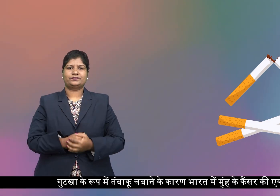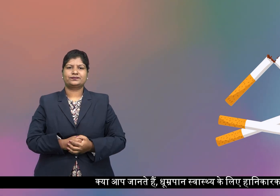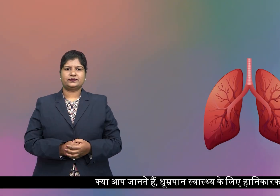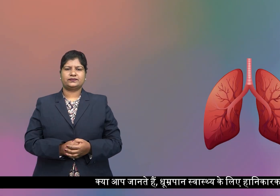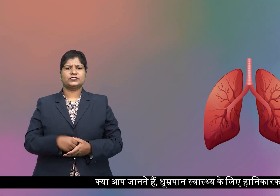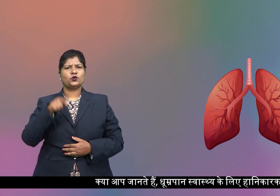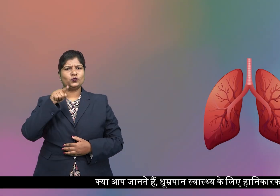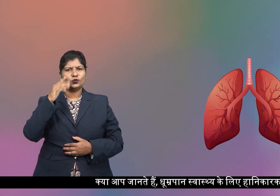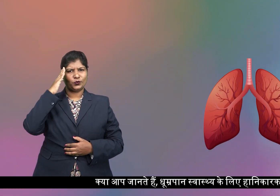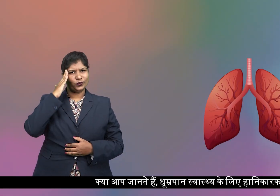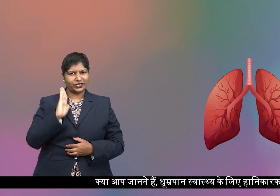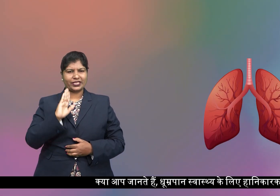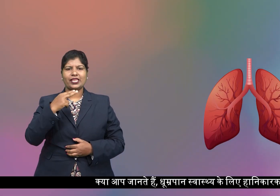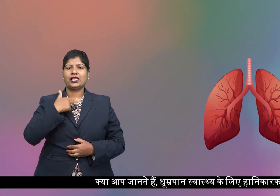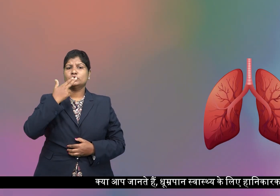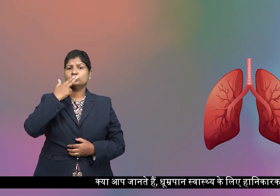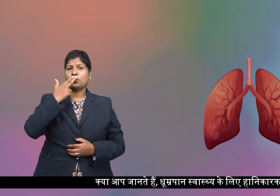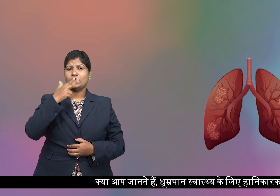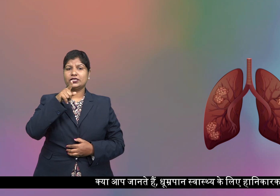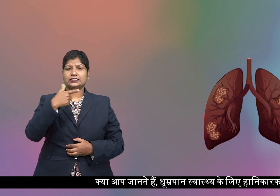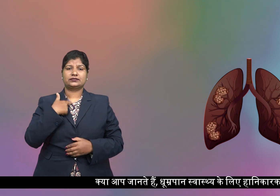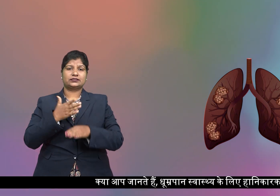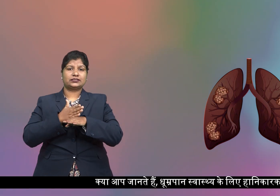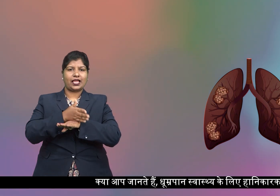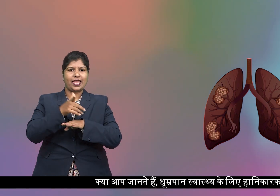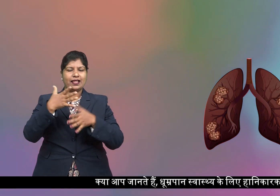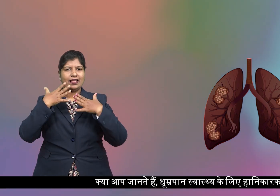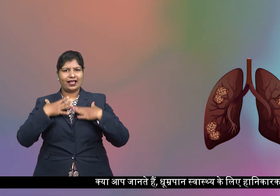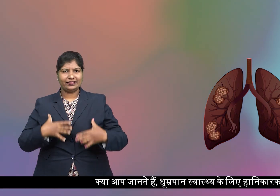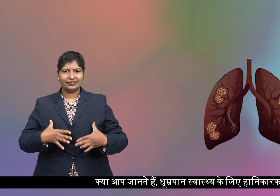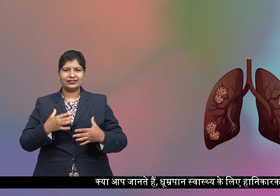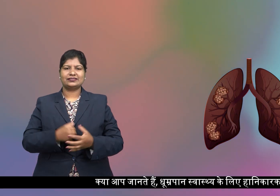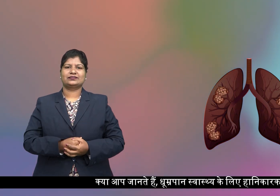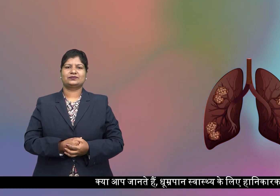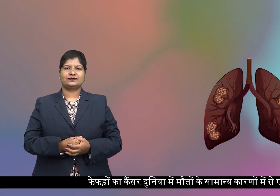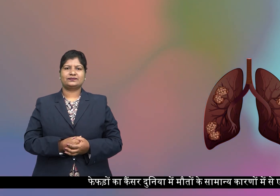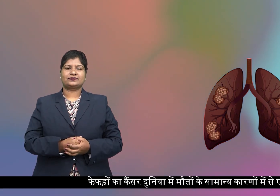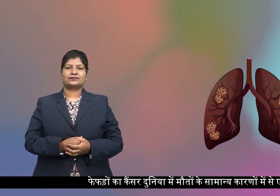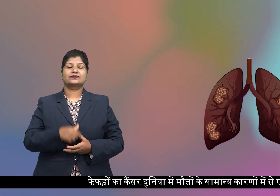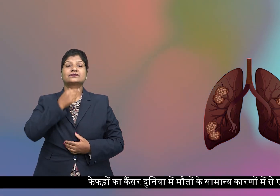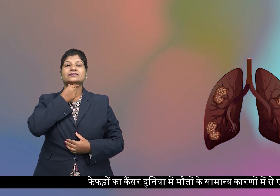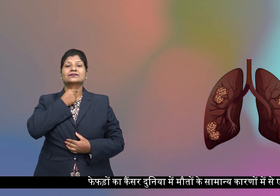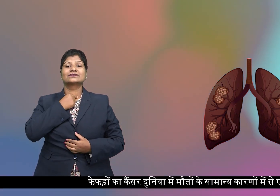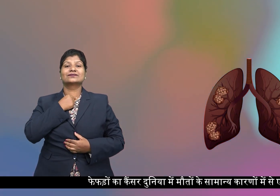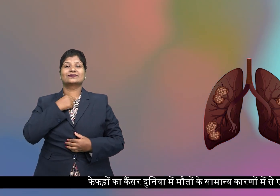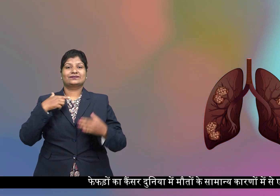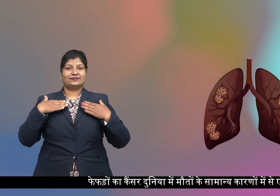क्या आप जानते हैं धूम्रपान स्वास्थ्य के लिए हानिकारक है? फेफड़ों का कैंसर दुनिया